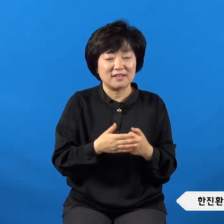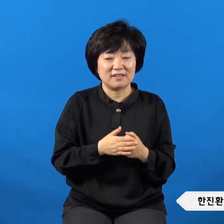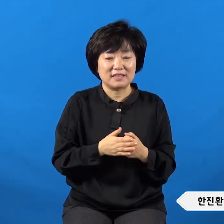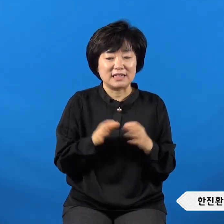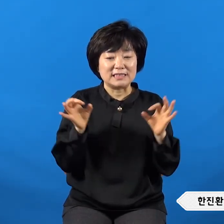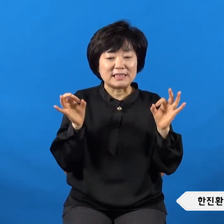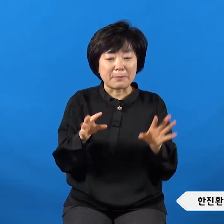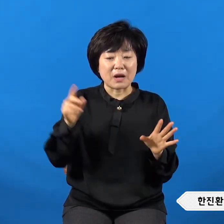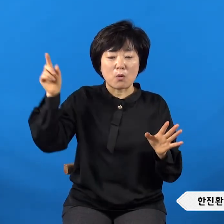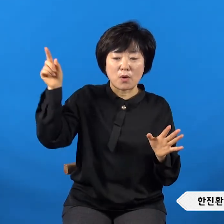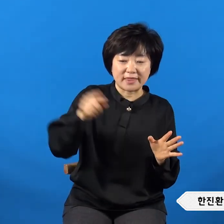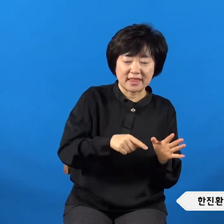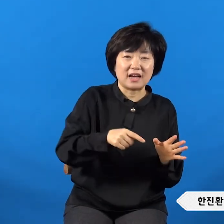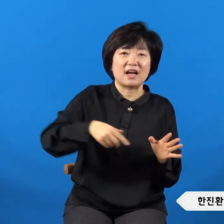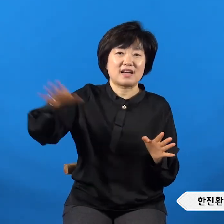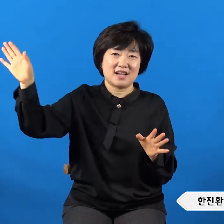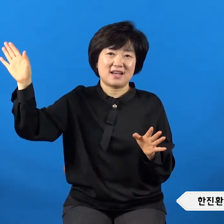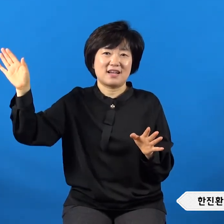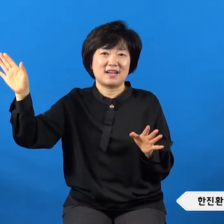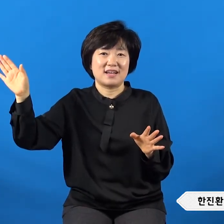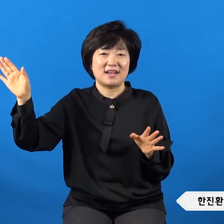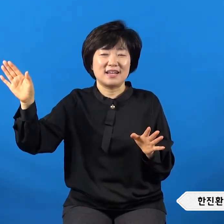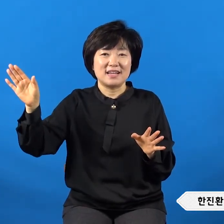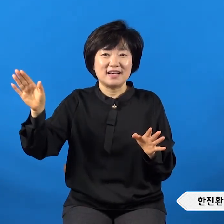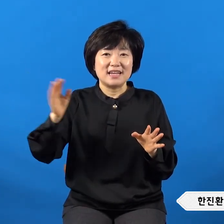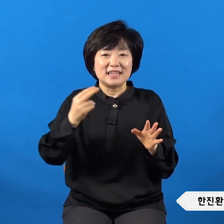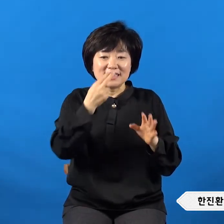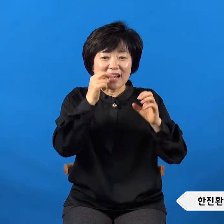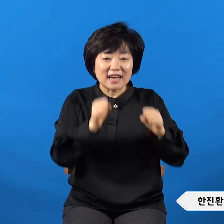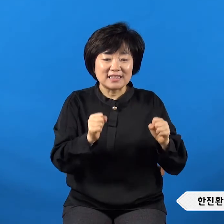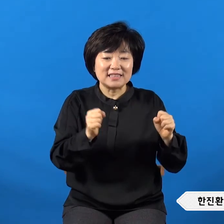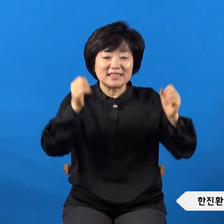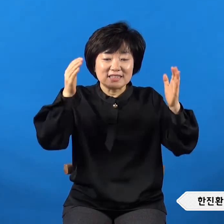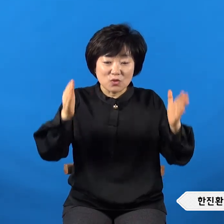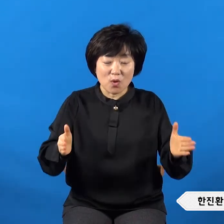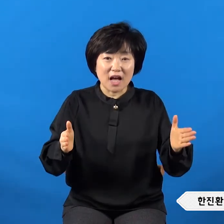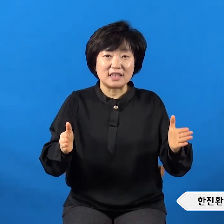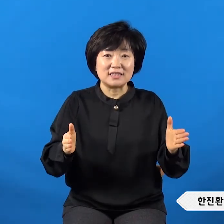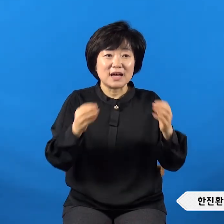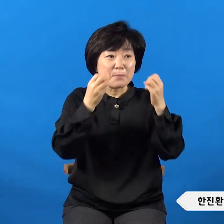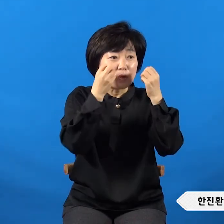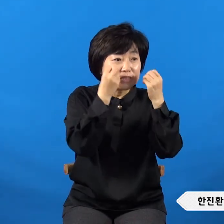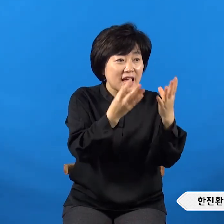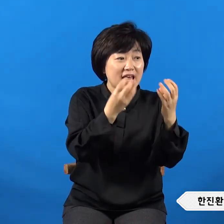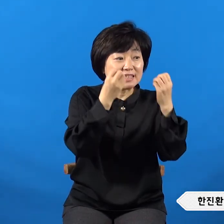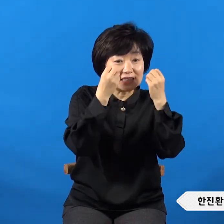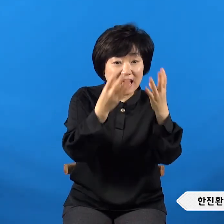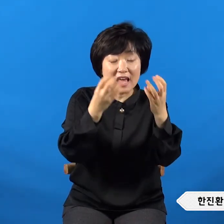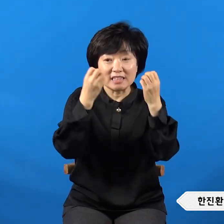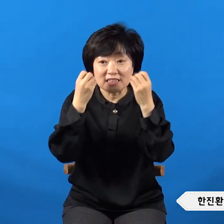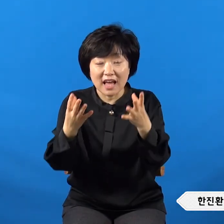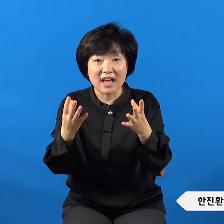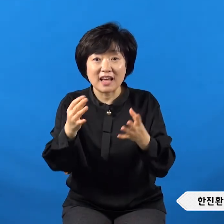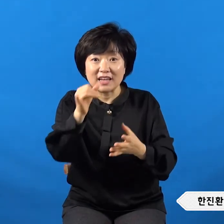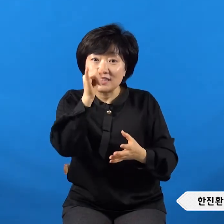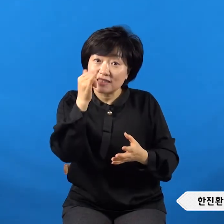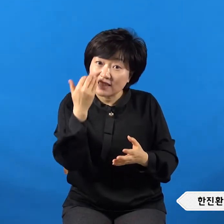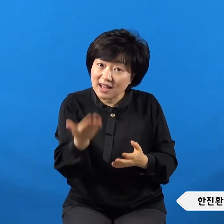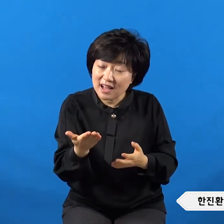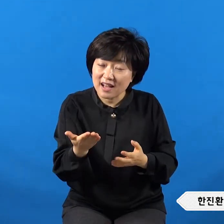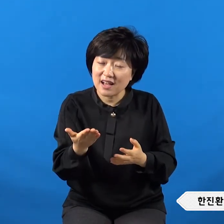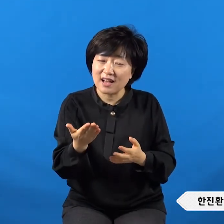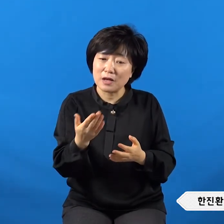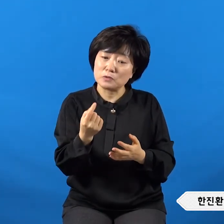잠시 왔다가 가는 것이 인생이라고는 해도 그래도 사는 날 동안이라도 좀 새로운 것이 있으면